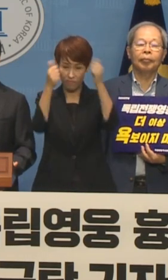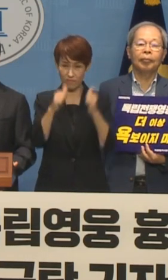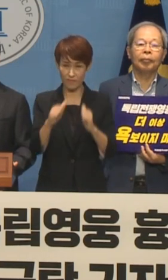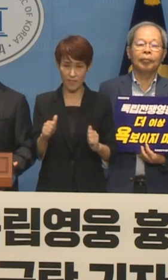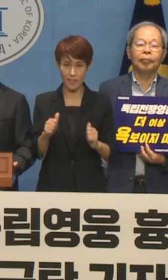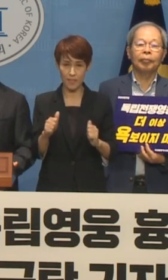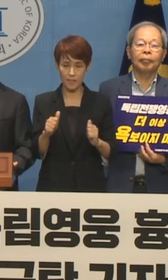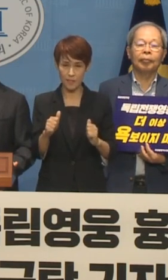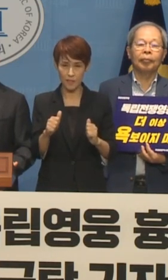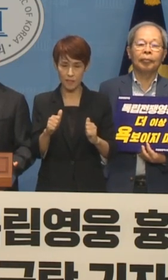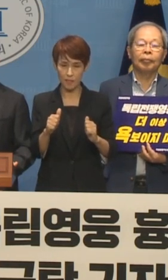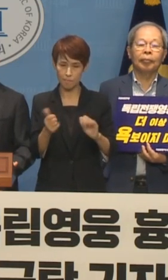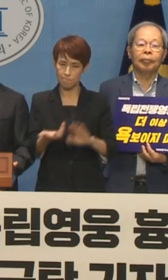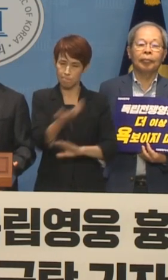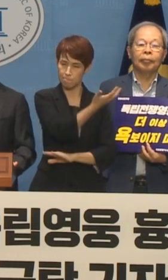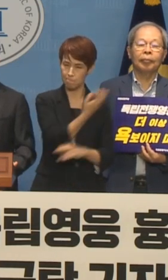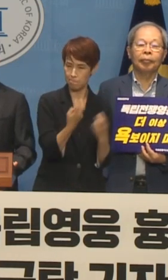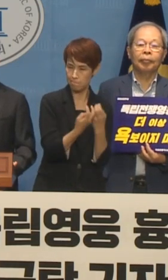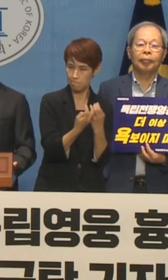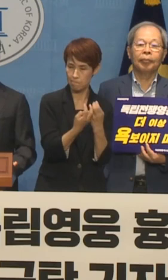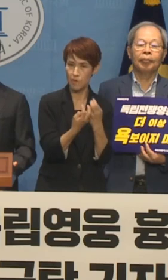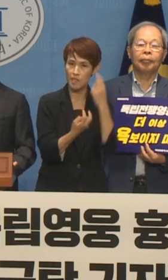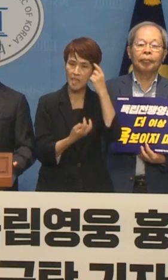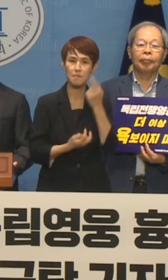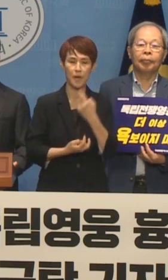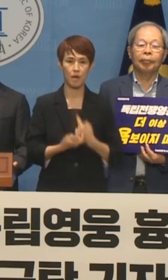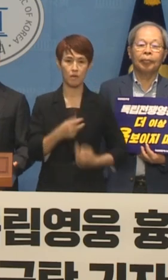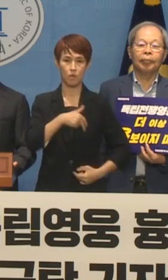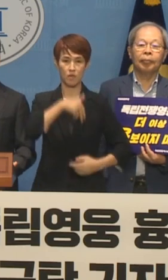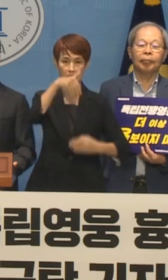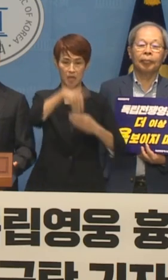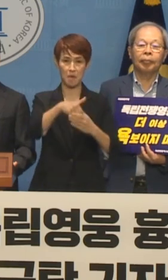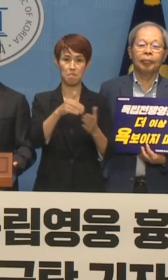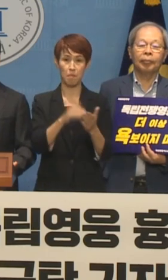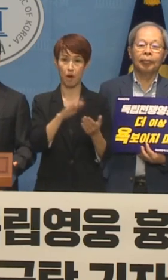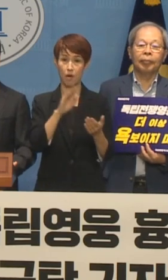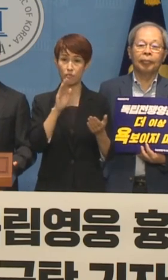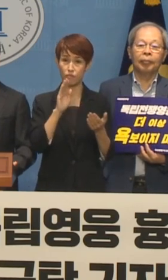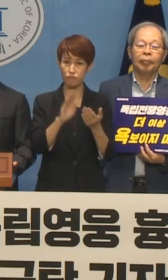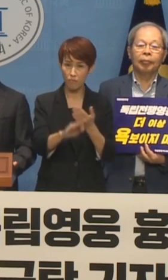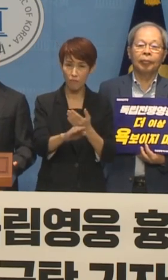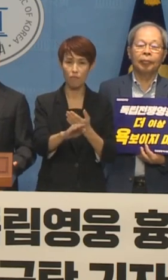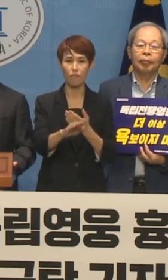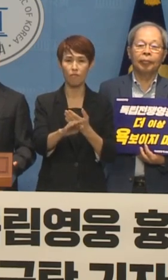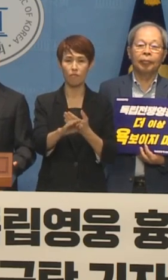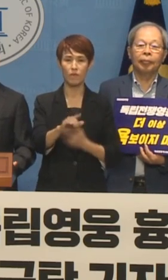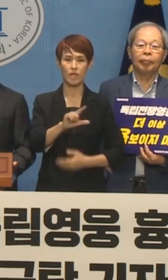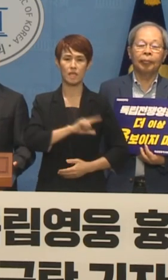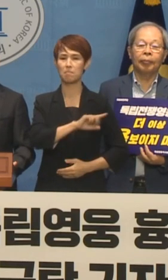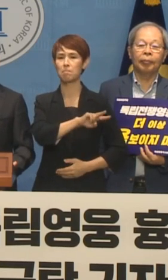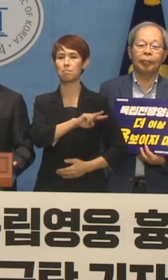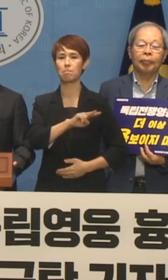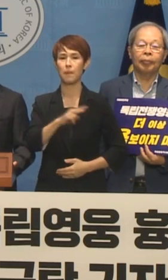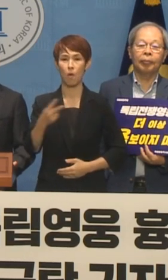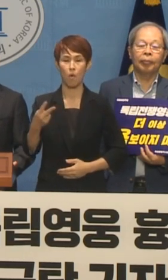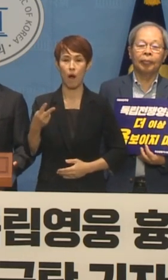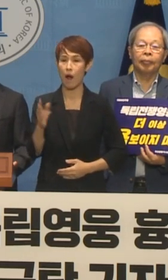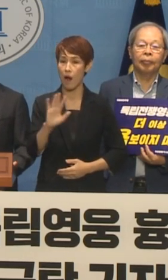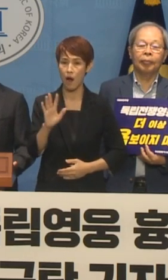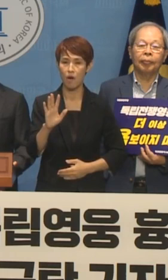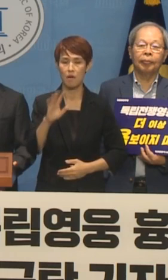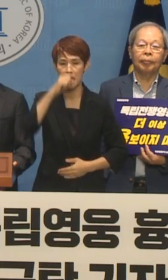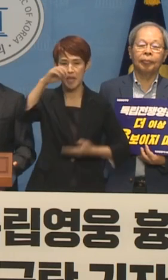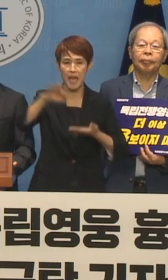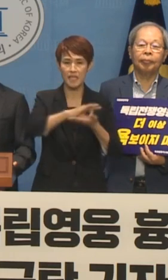꼼수 부려왔습니다. 그 뒤에 총선이 지난 다음에도 변치 않고 이제는 이름도 바꿔서 공개하지 않고